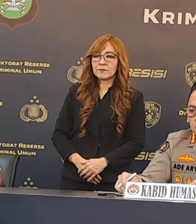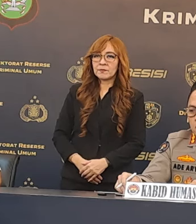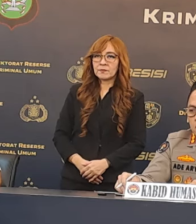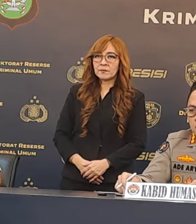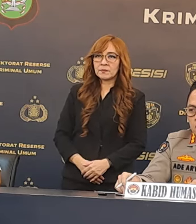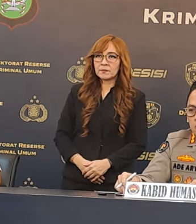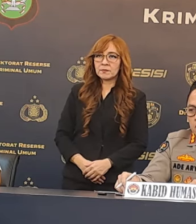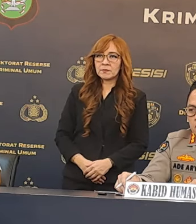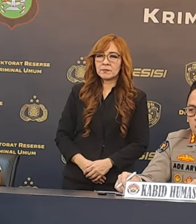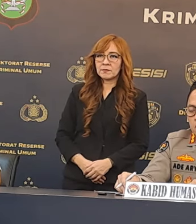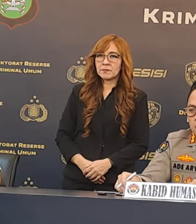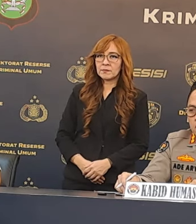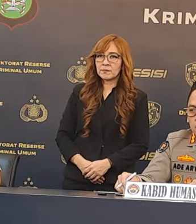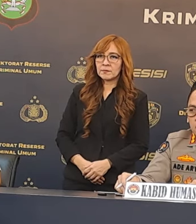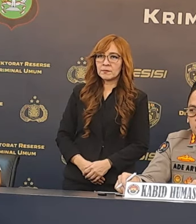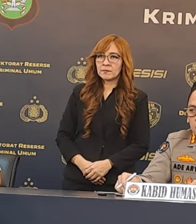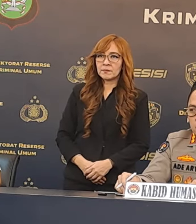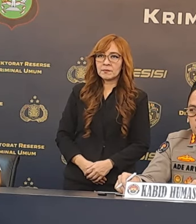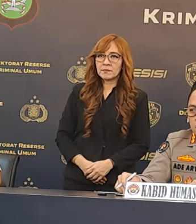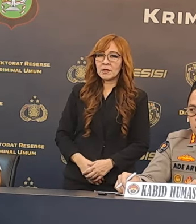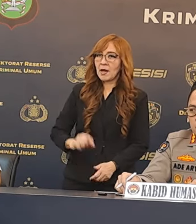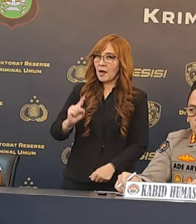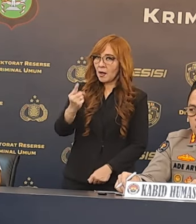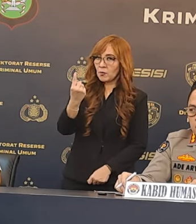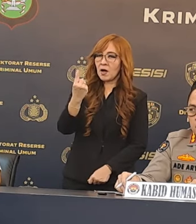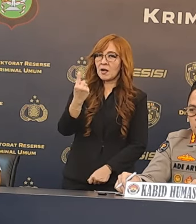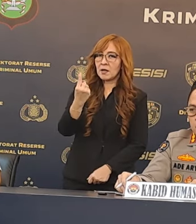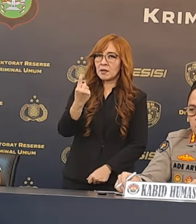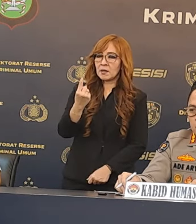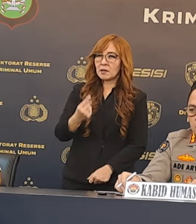di mana pada awalnya